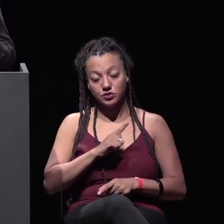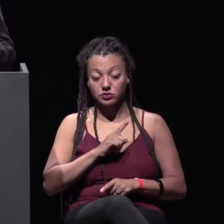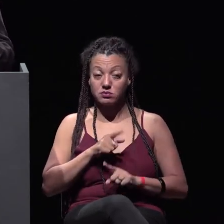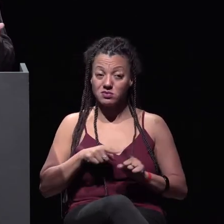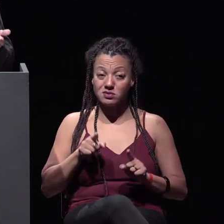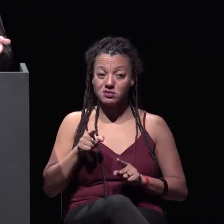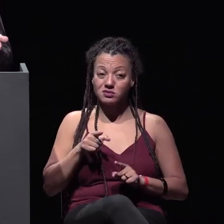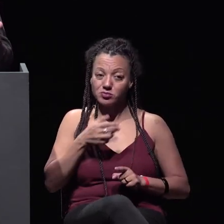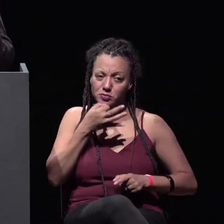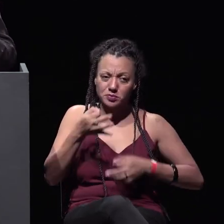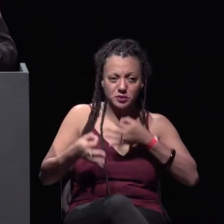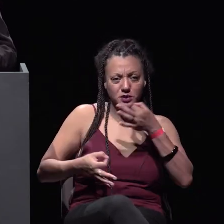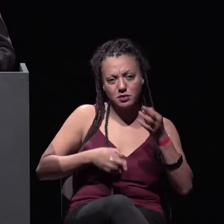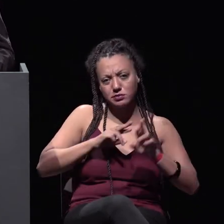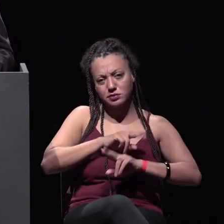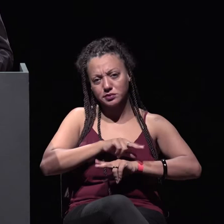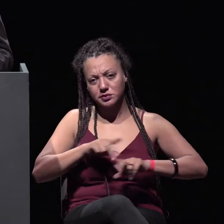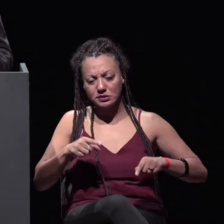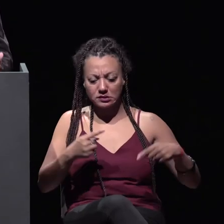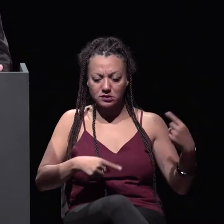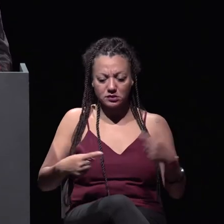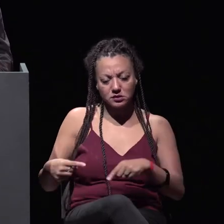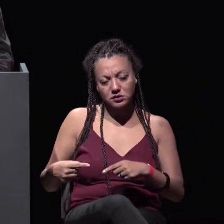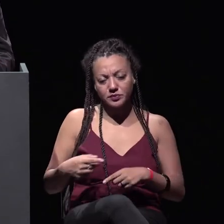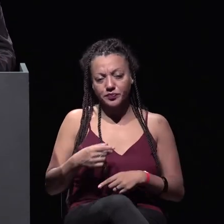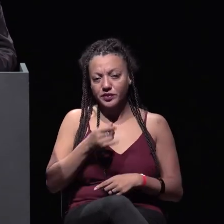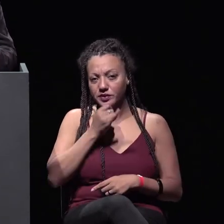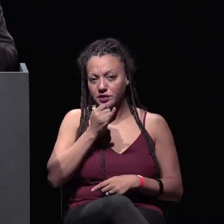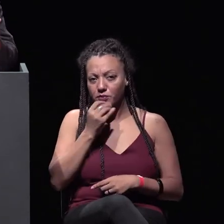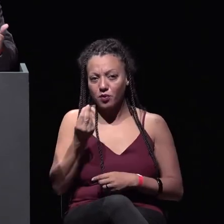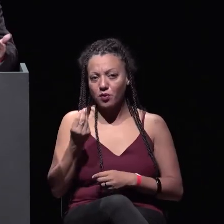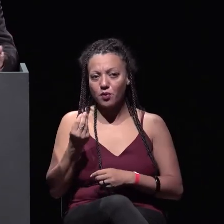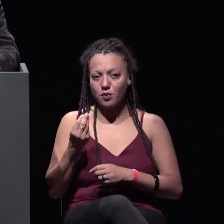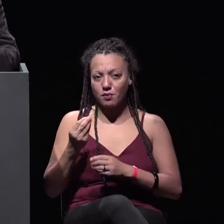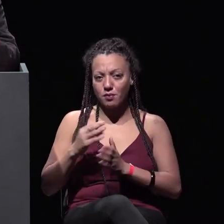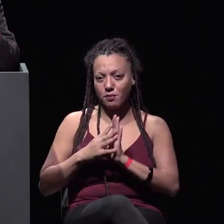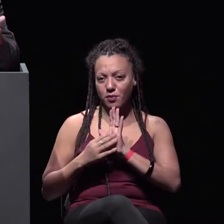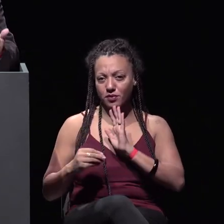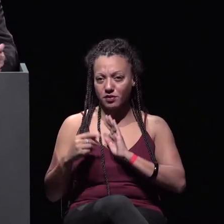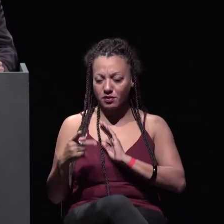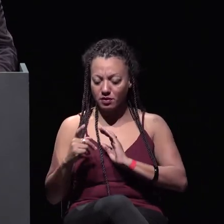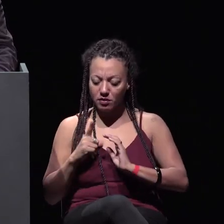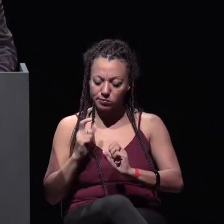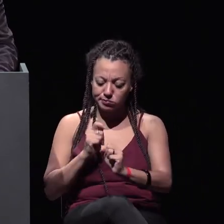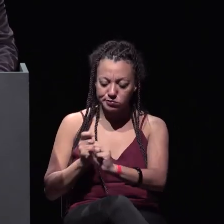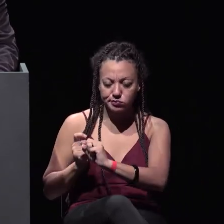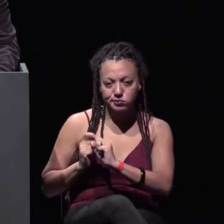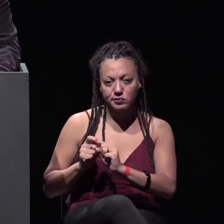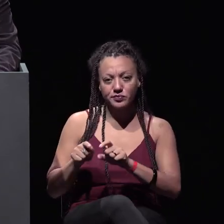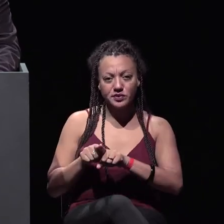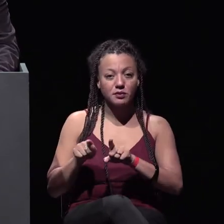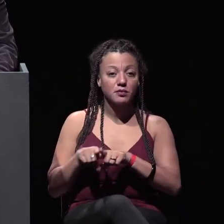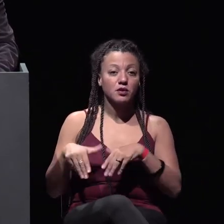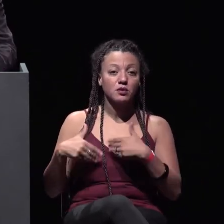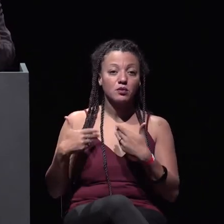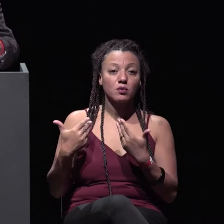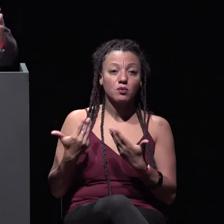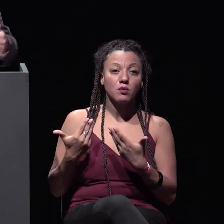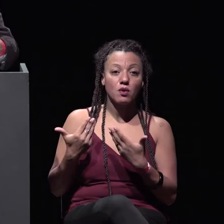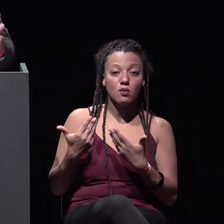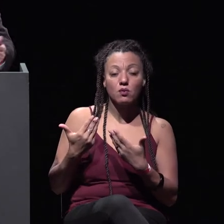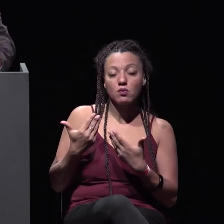quanto que tipo de modelo ele teria a mão que tipo de interpretação ou outras fontes visuais ele poderia ter tido